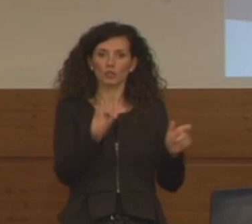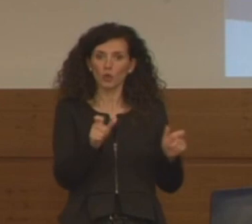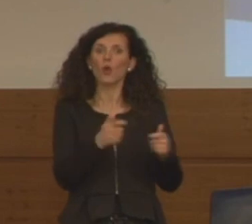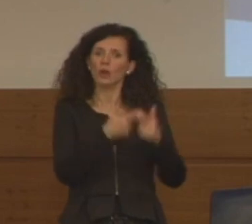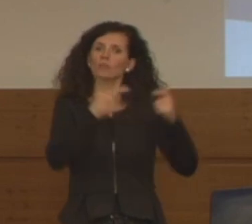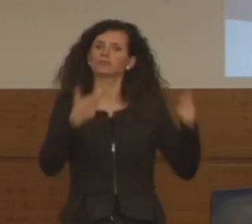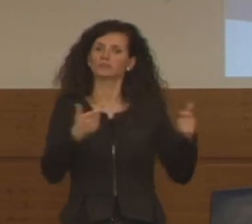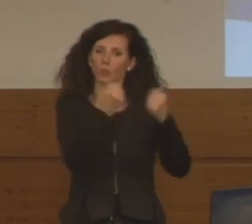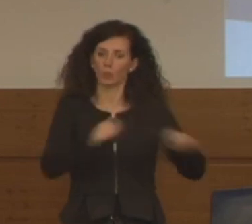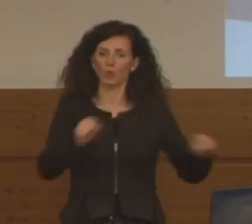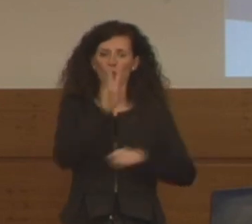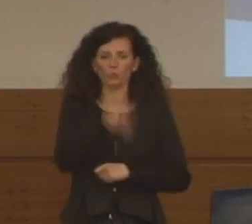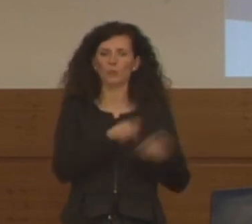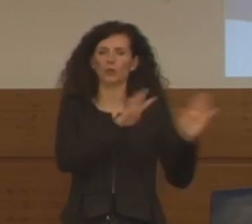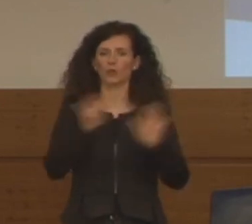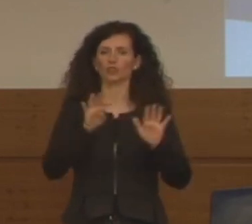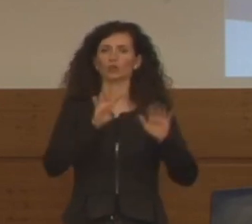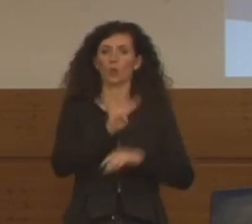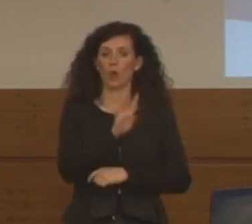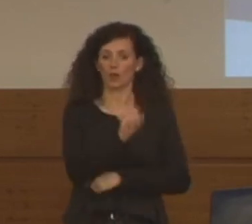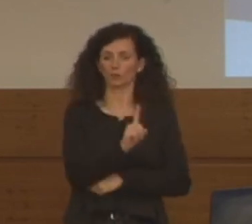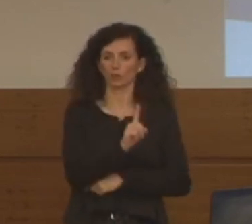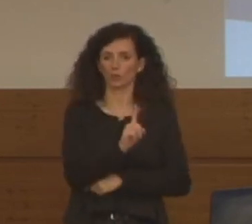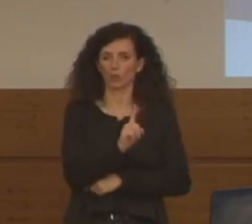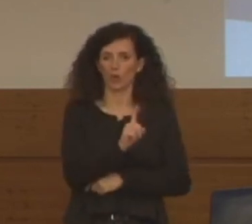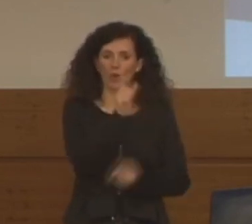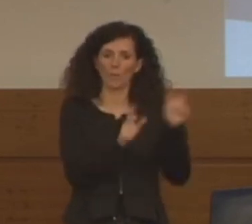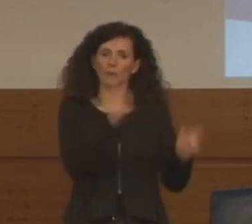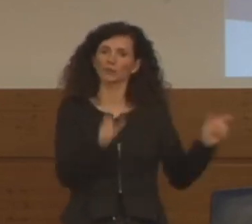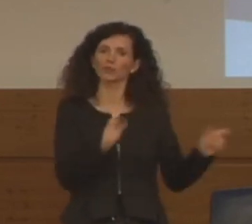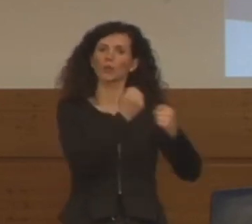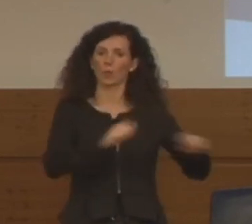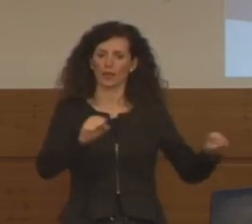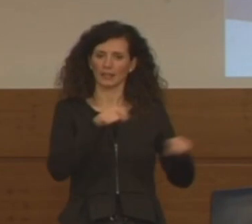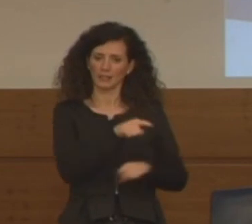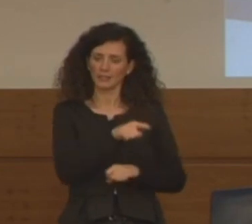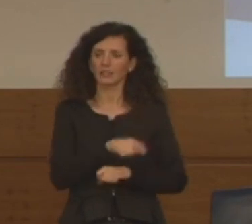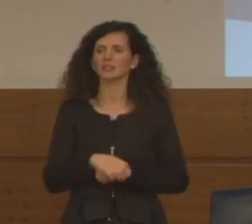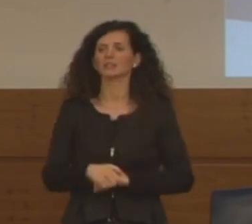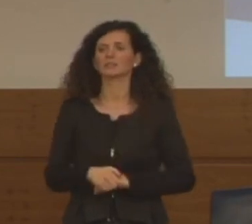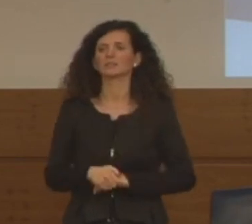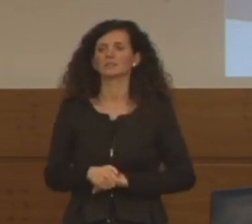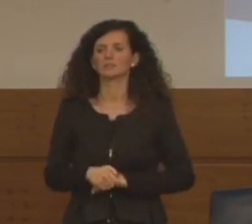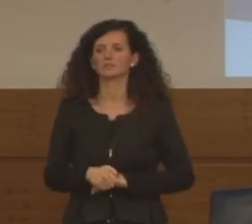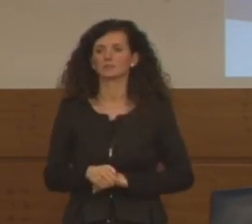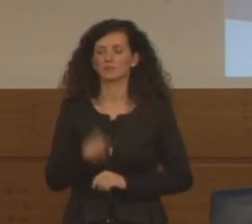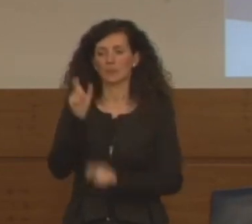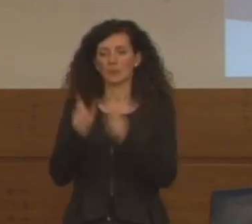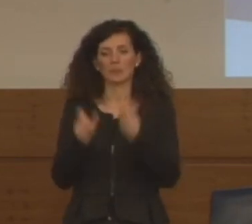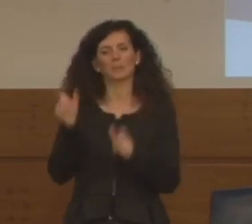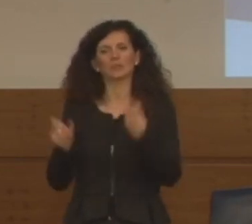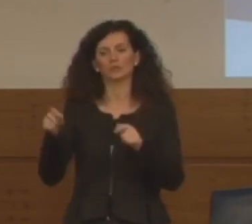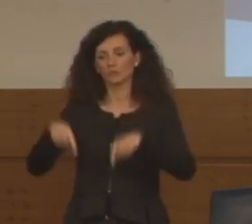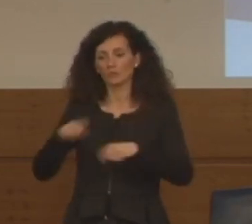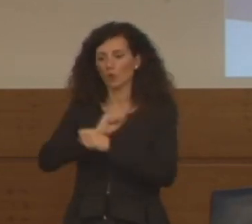a 2941 le persone guarite per quanto riguarda le persone attualmente